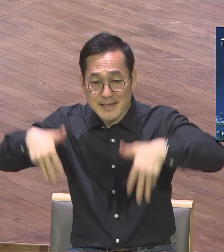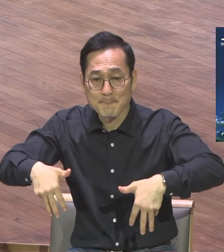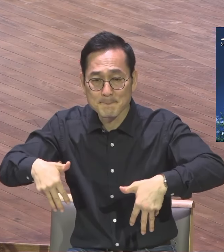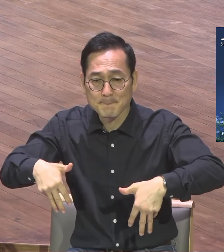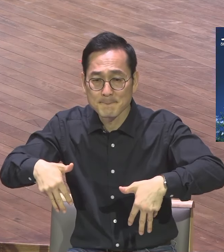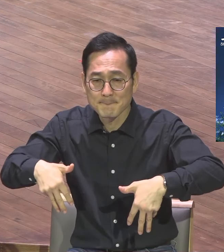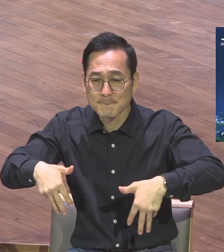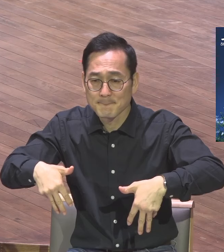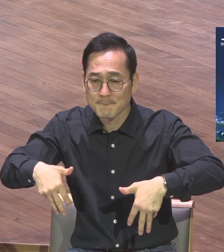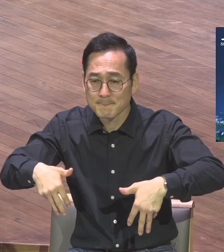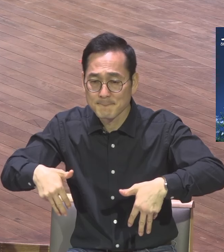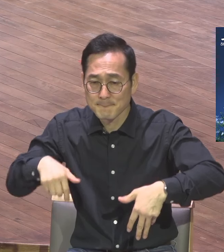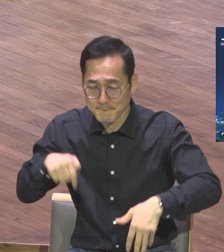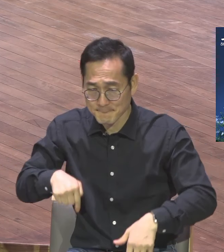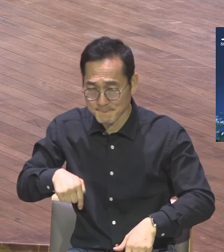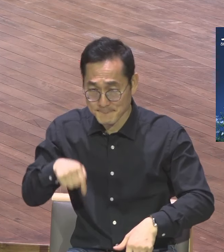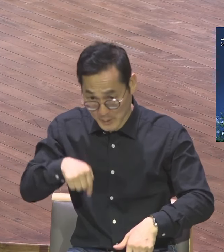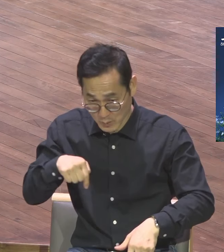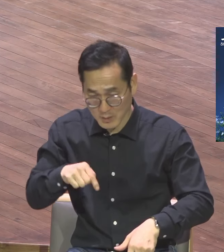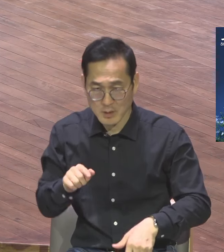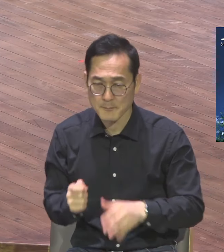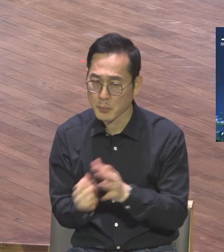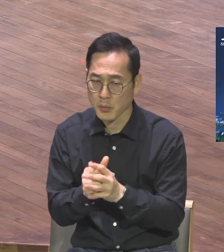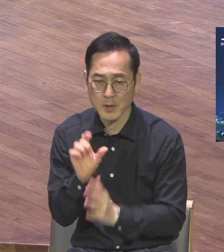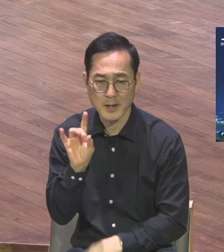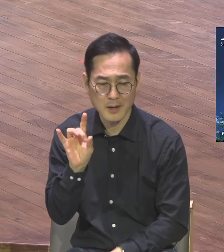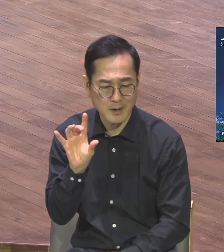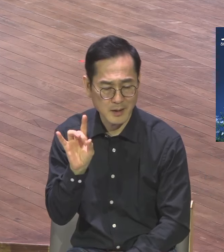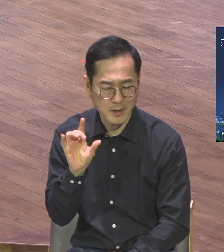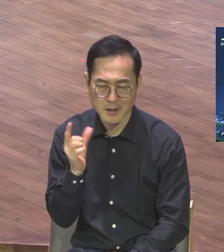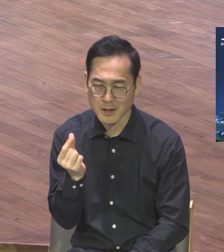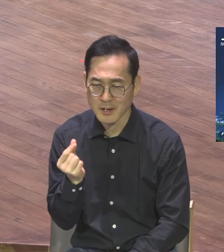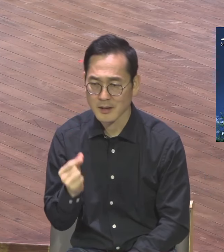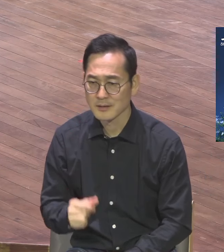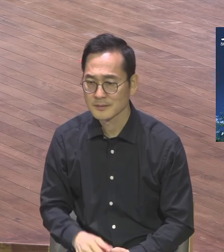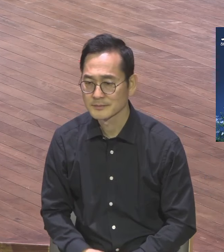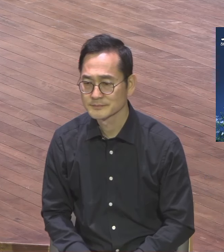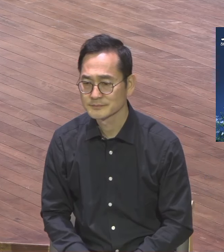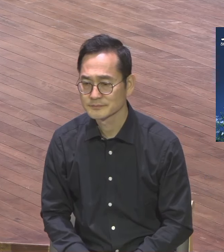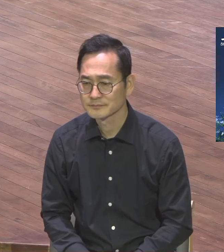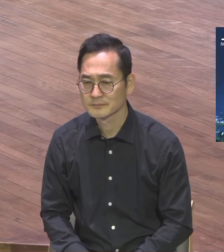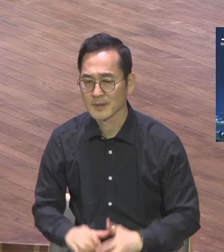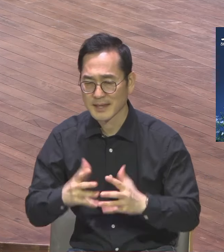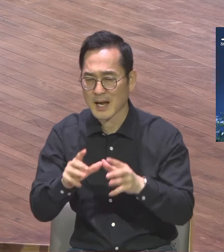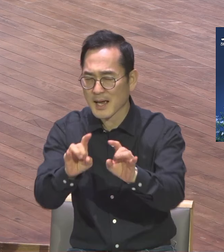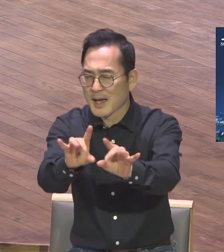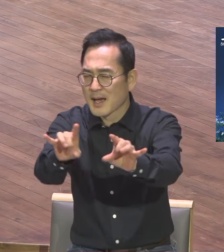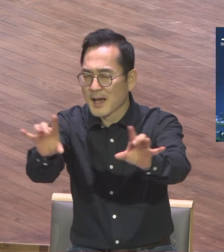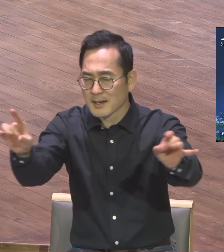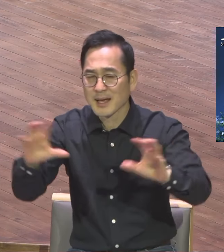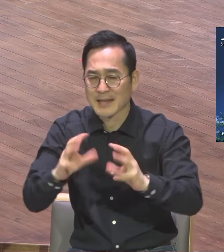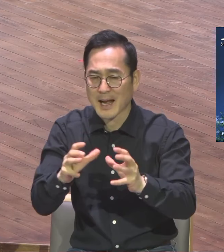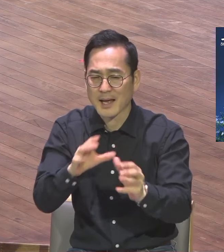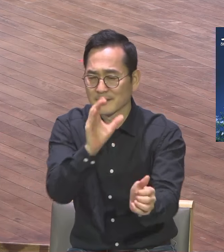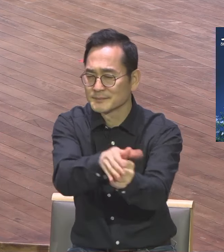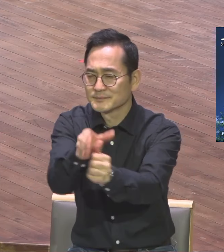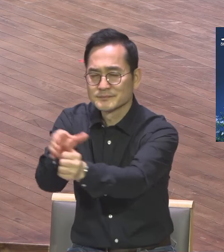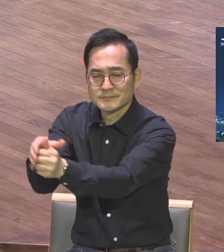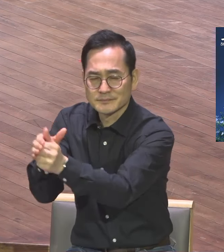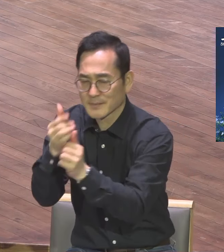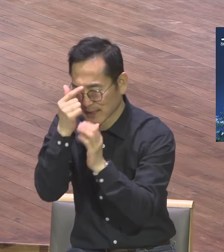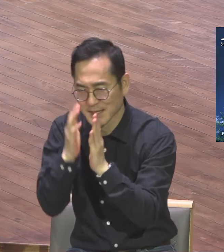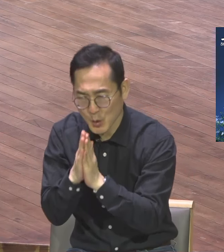대륙별로 237 나라별 전부 각자 한 사람씩 나라별 그렇게